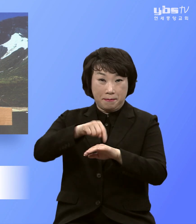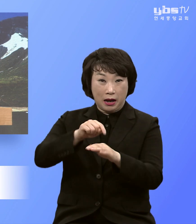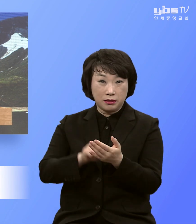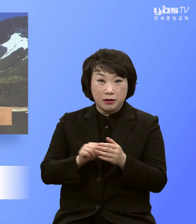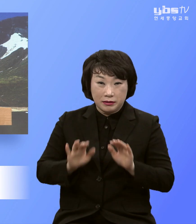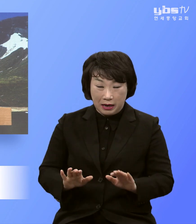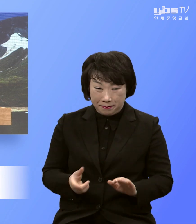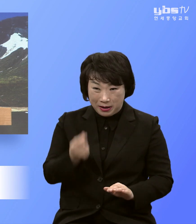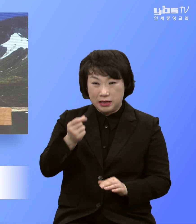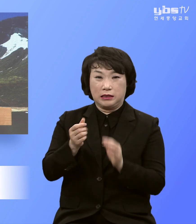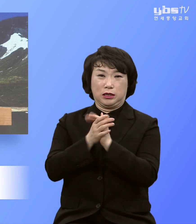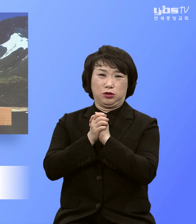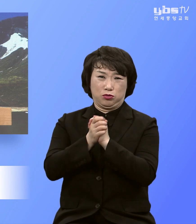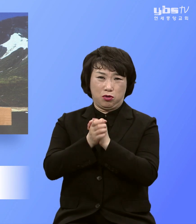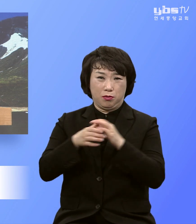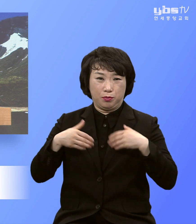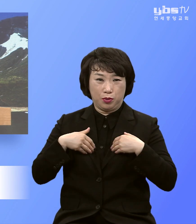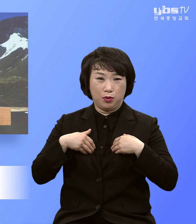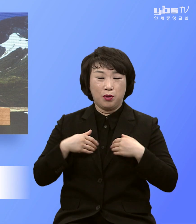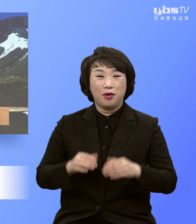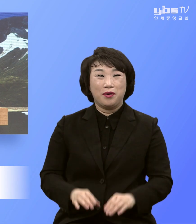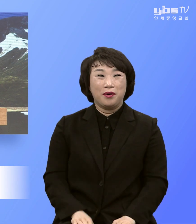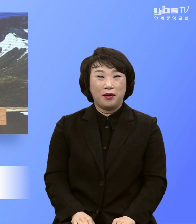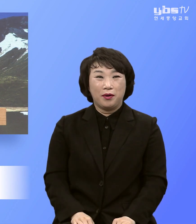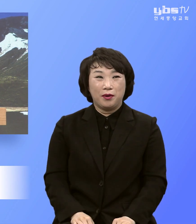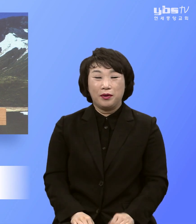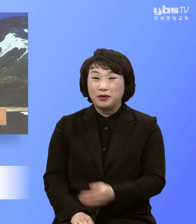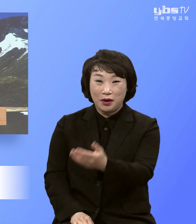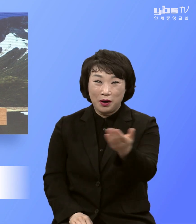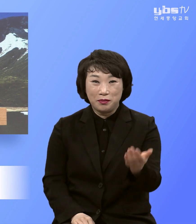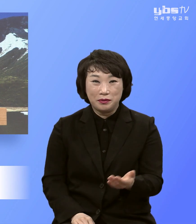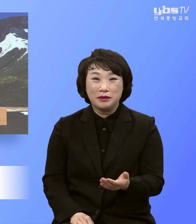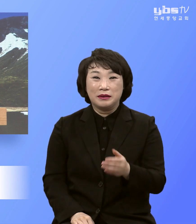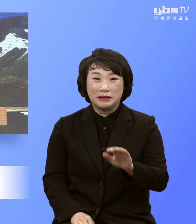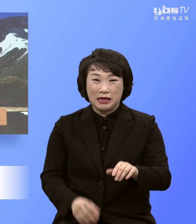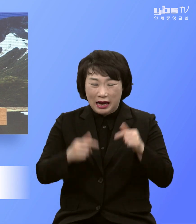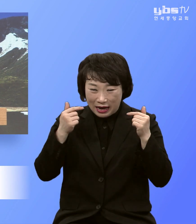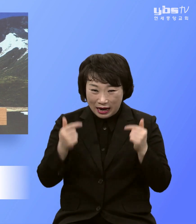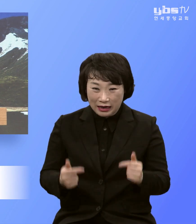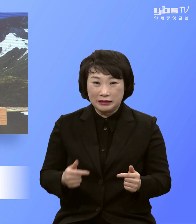심정으로 기도하는 것입니다. 여러분, 그러니까